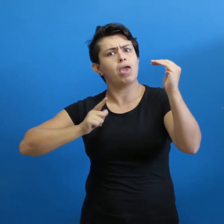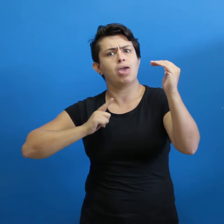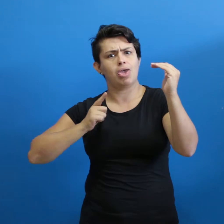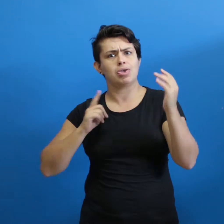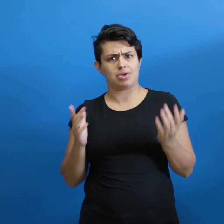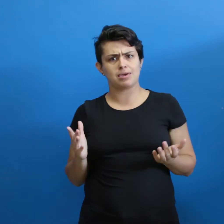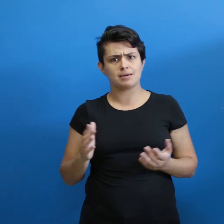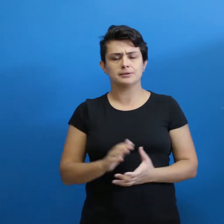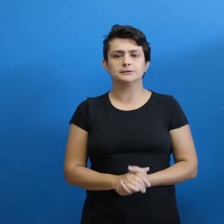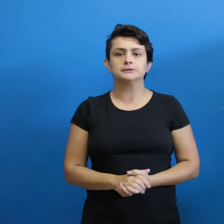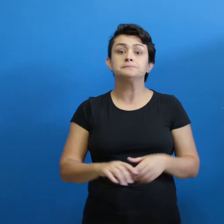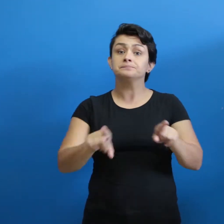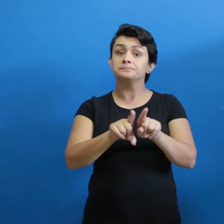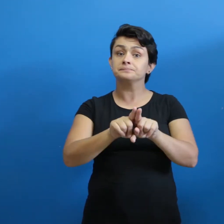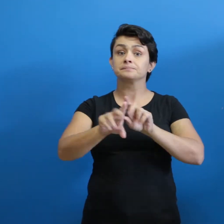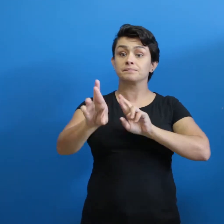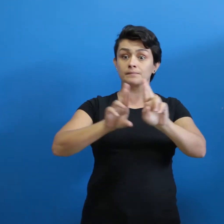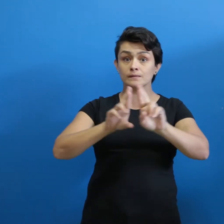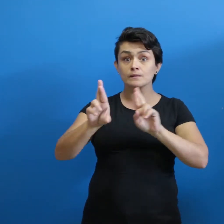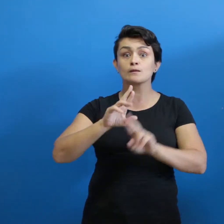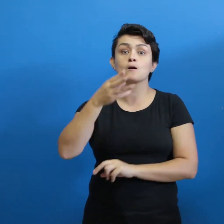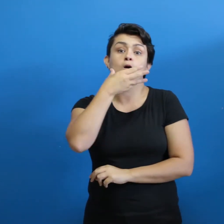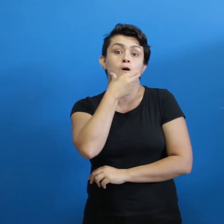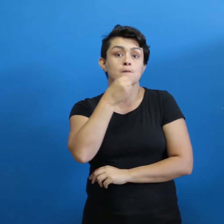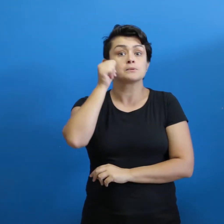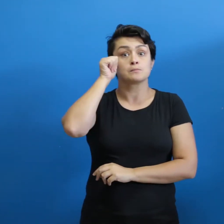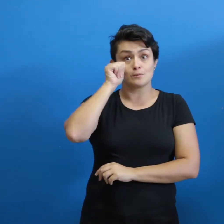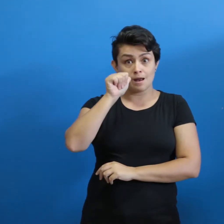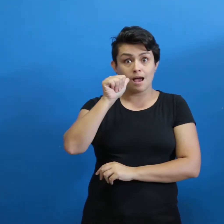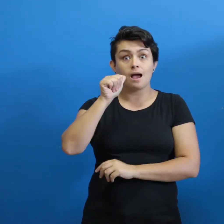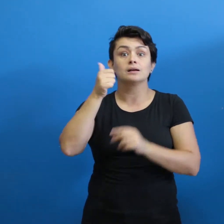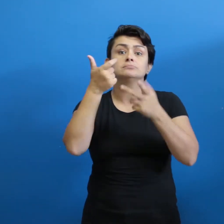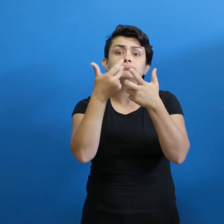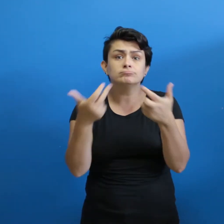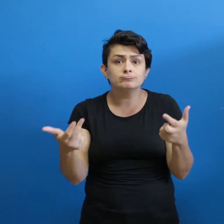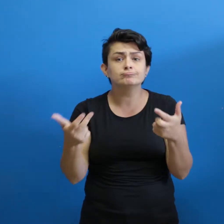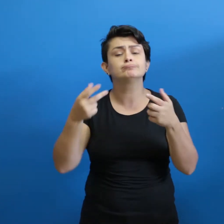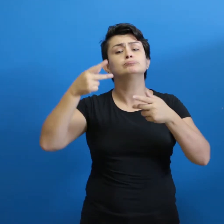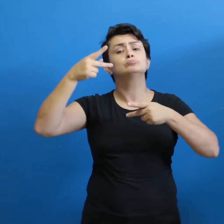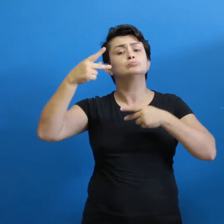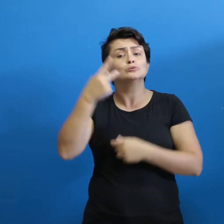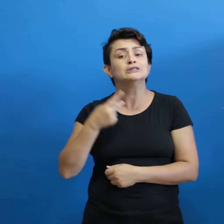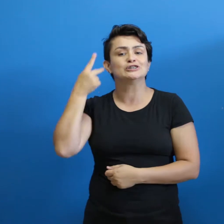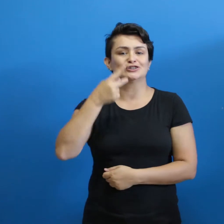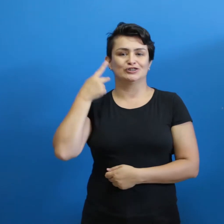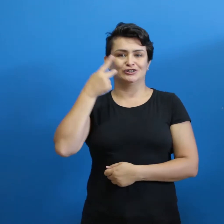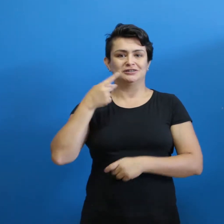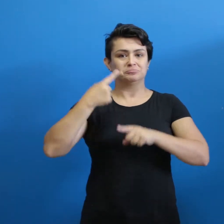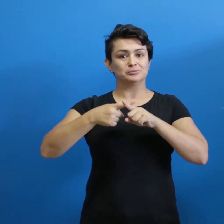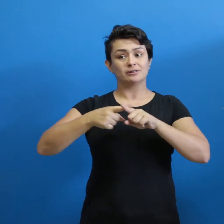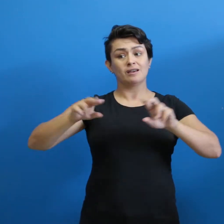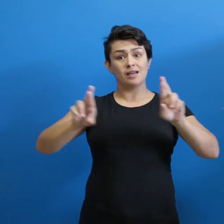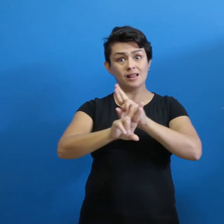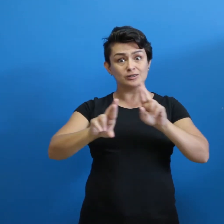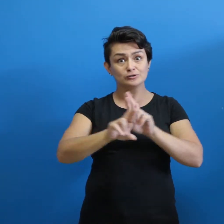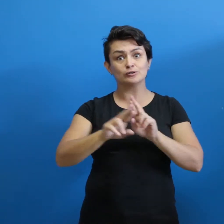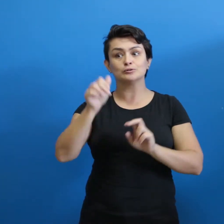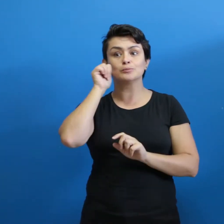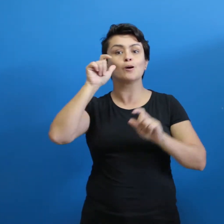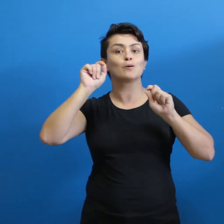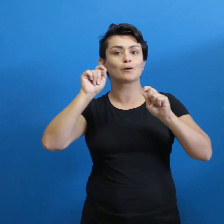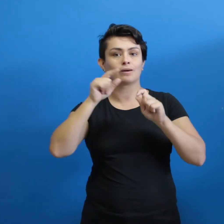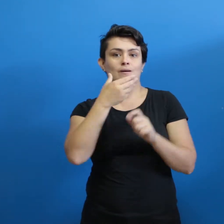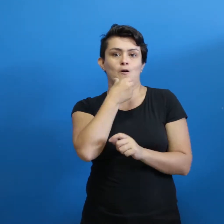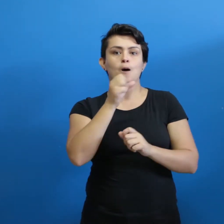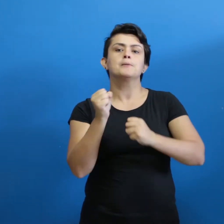enfim. As relações homem-mulher, as questões que envolvem as mulheres são questões políticas, porque elas envolvem relações desiguais de poder,